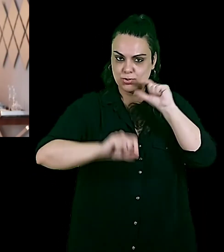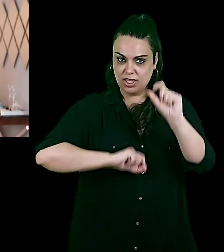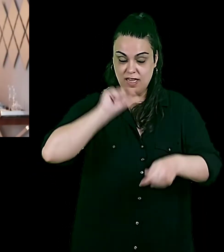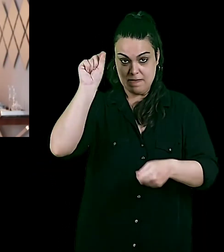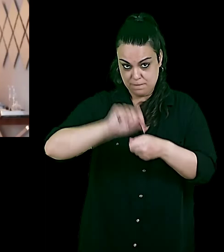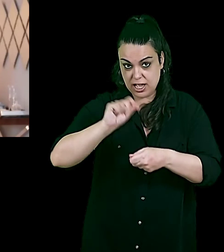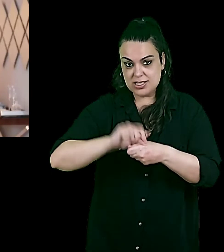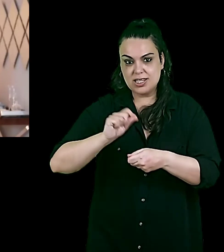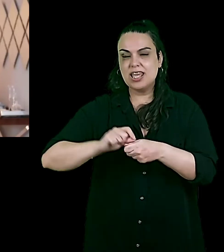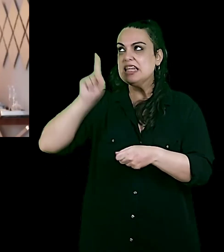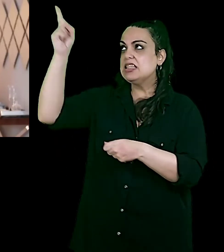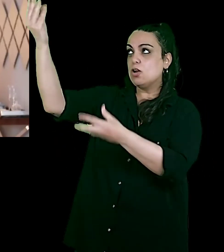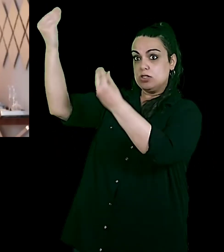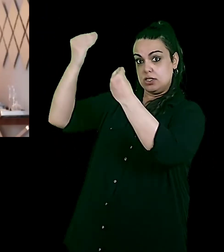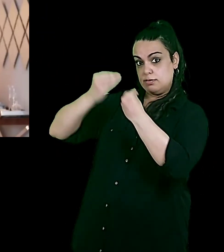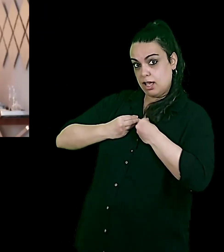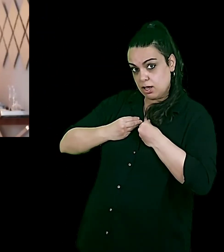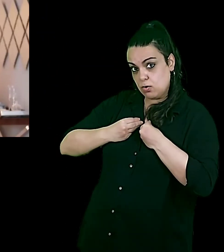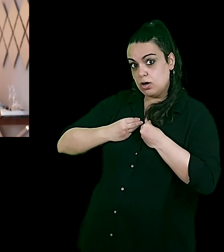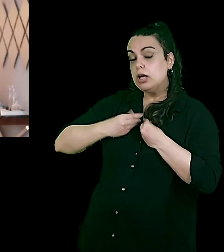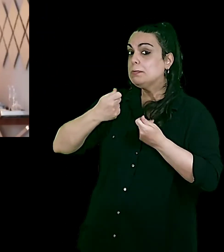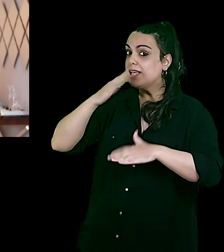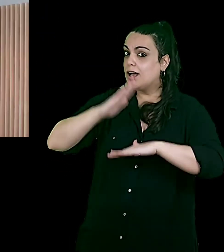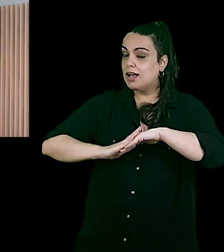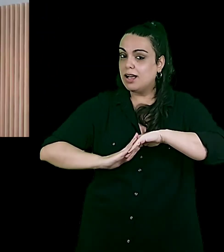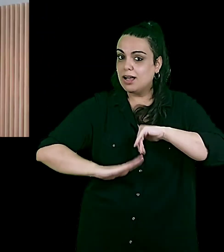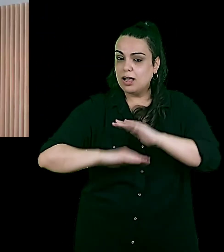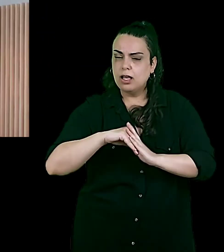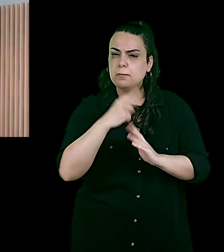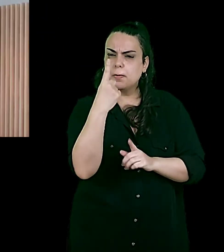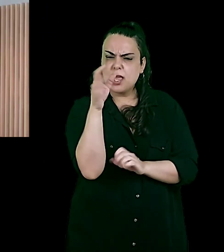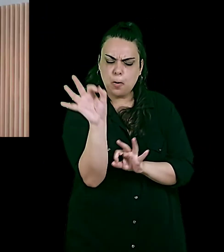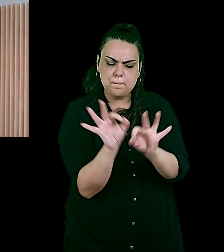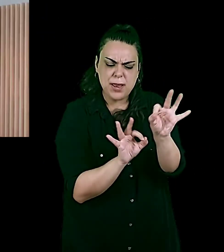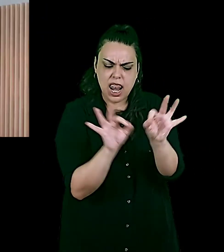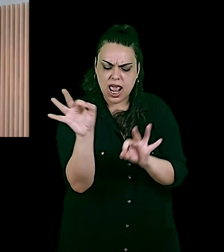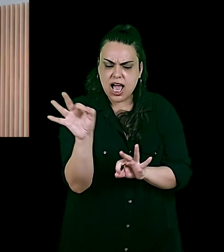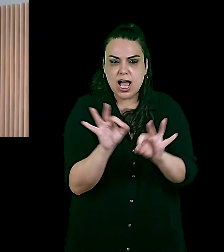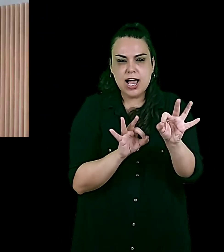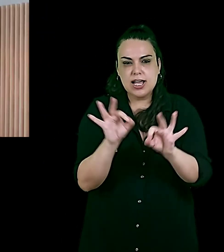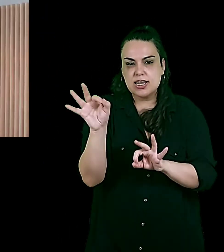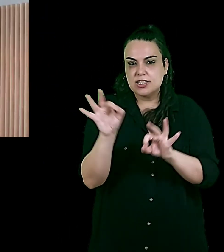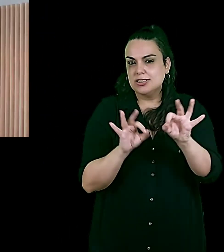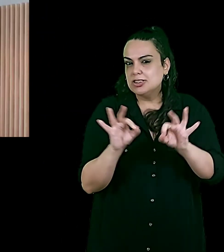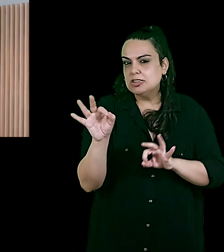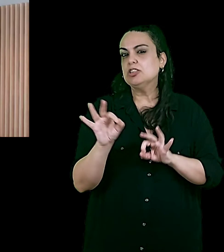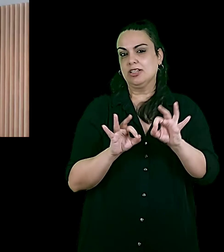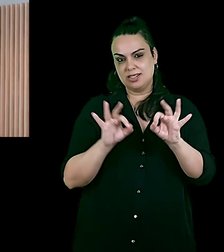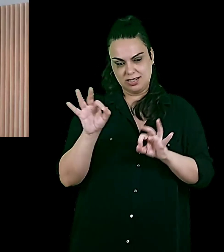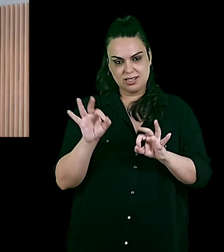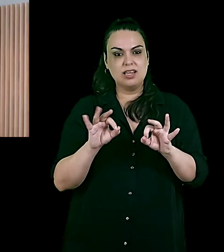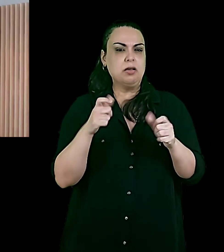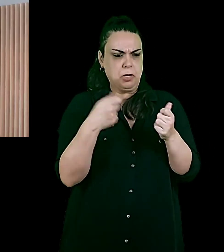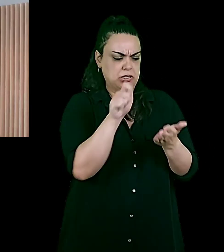de executar as ações que Deus confiou ao nosso coração, planejar do lado de dentro, seja